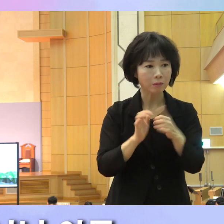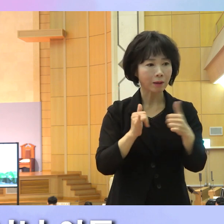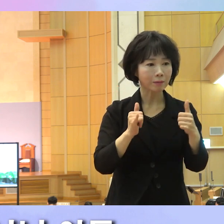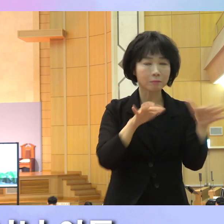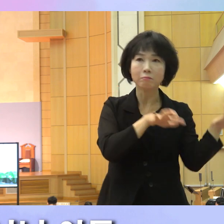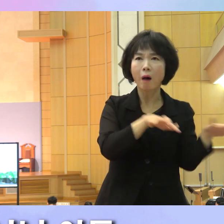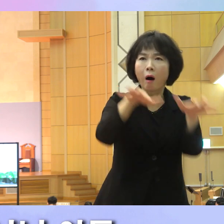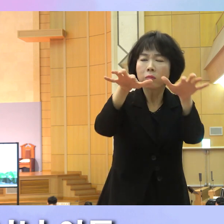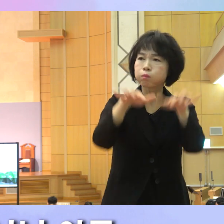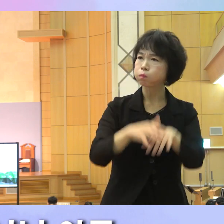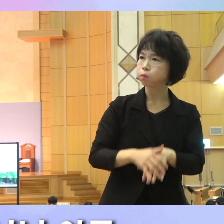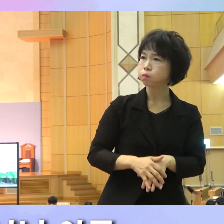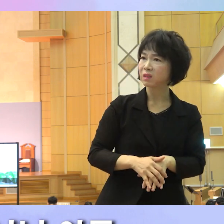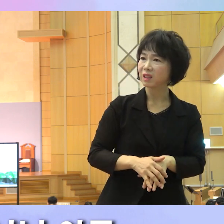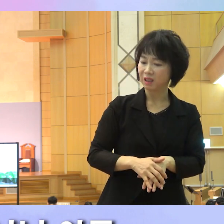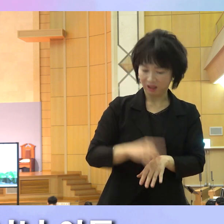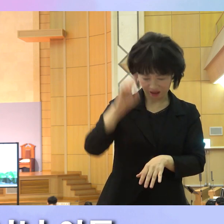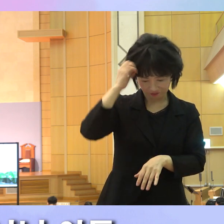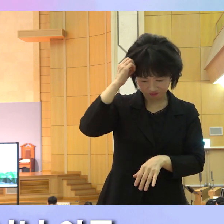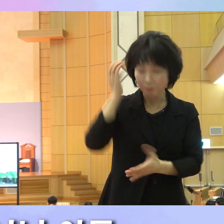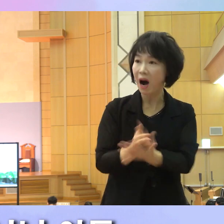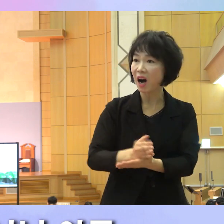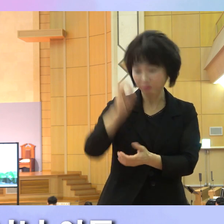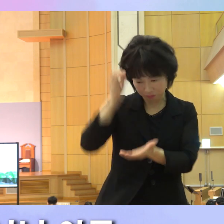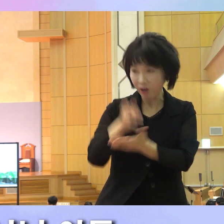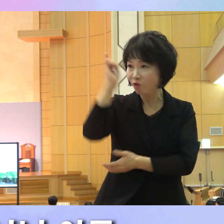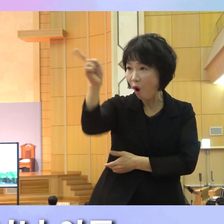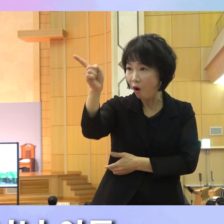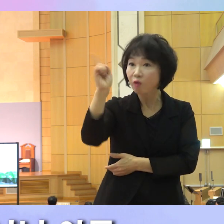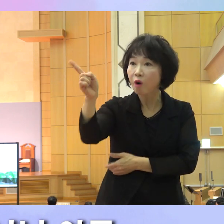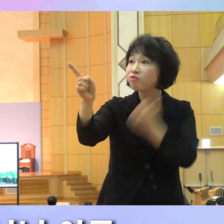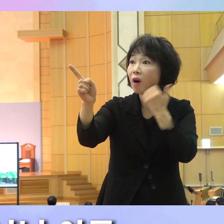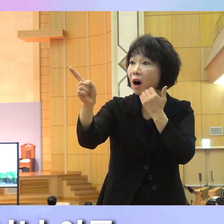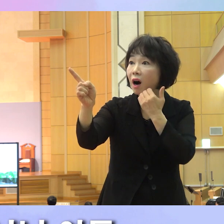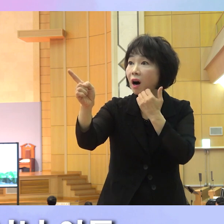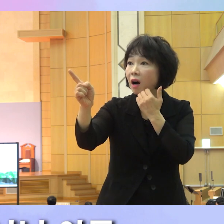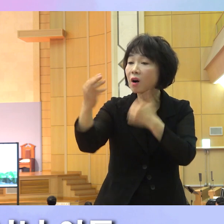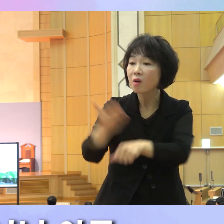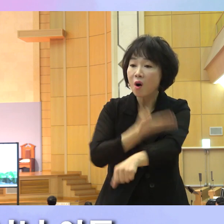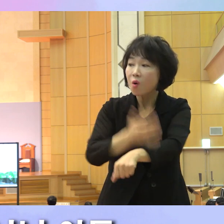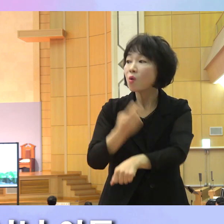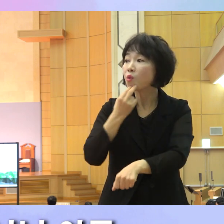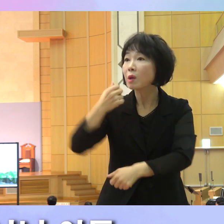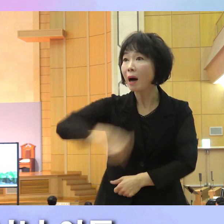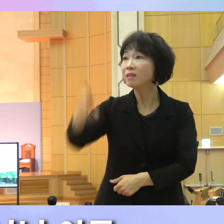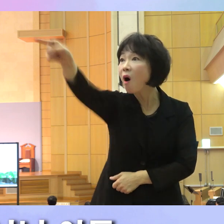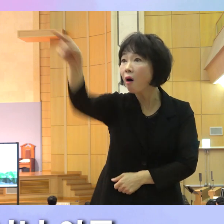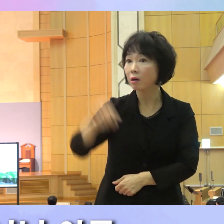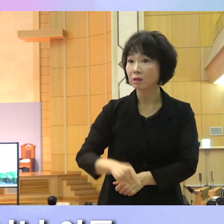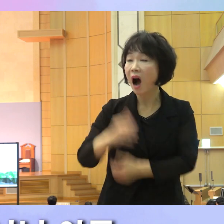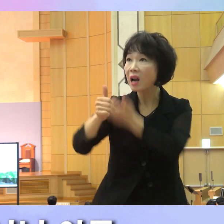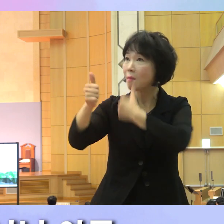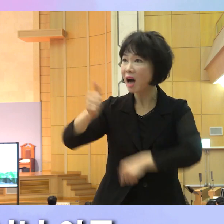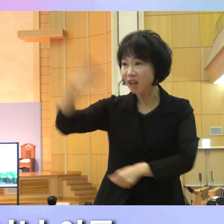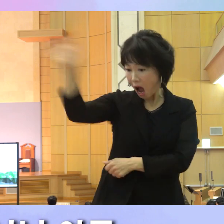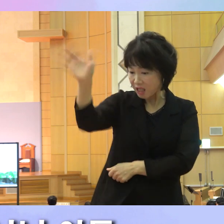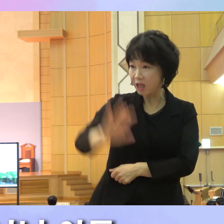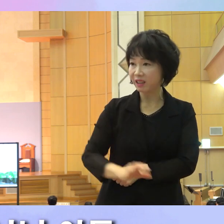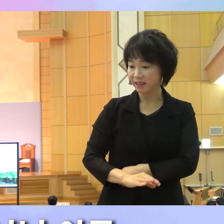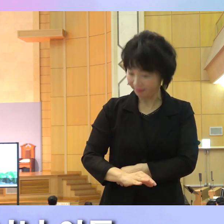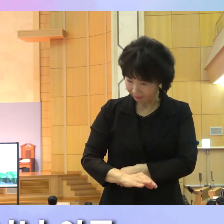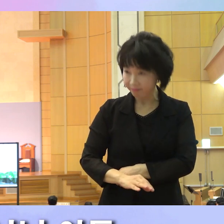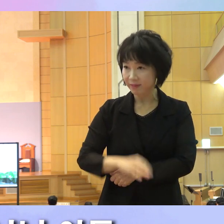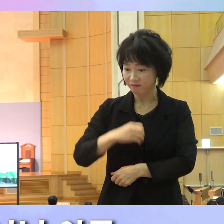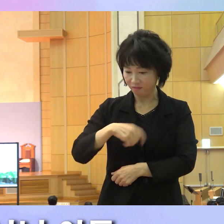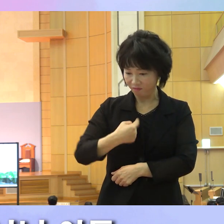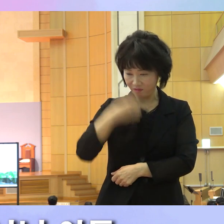사람들이 내가 요셉의 아들인데 무슨 하나님의 아들이라고 해? 라고 지금 반문하는 거예요.